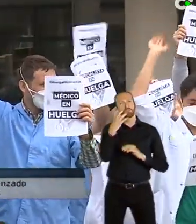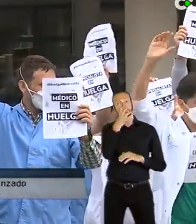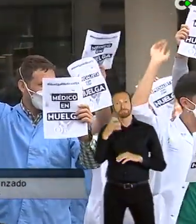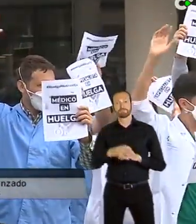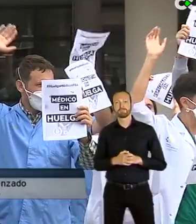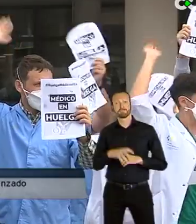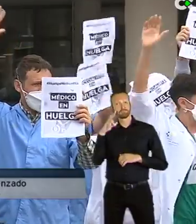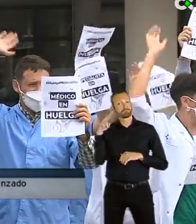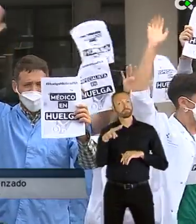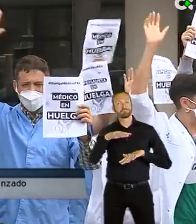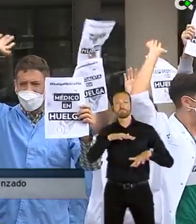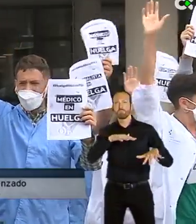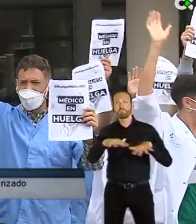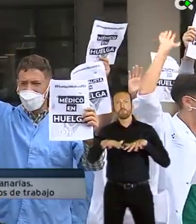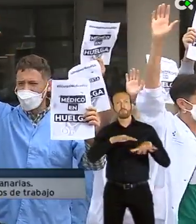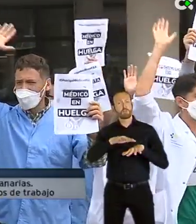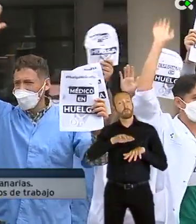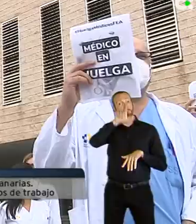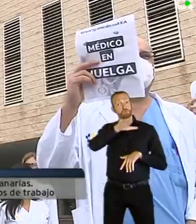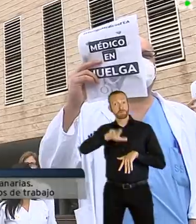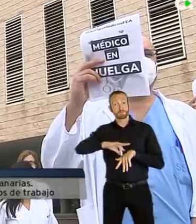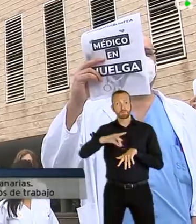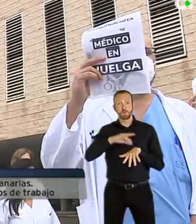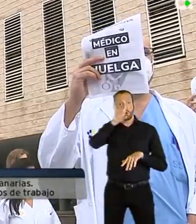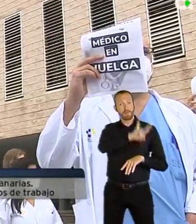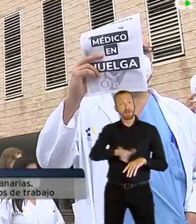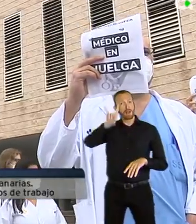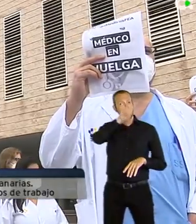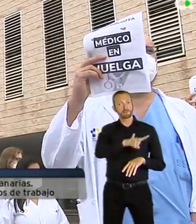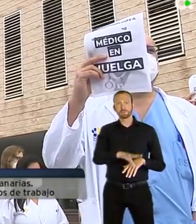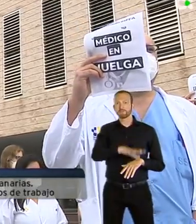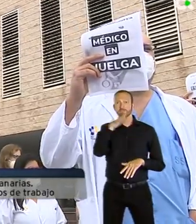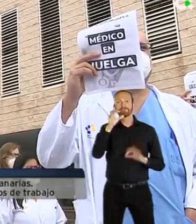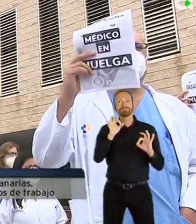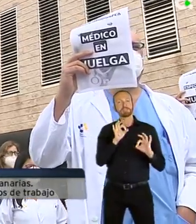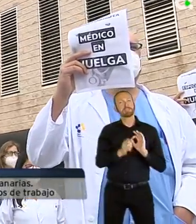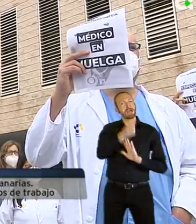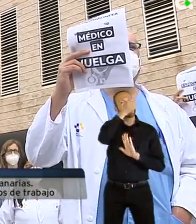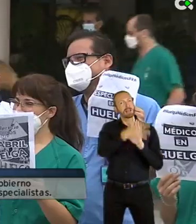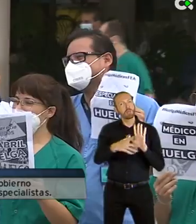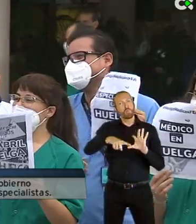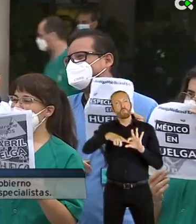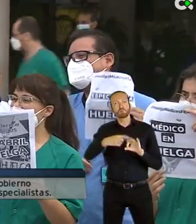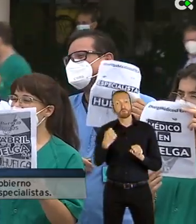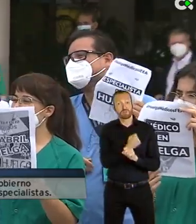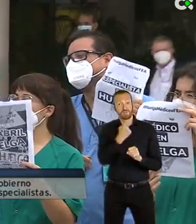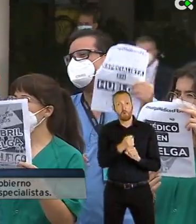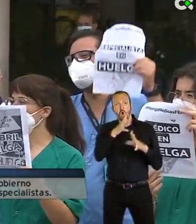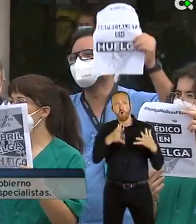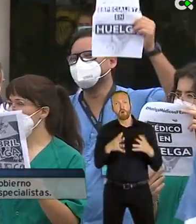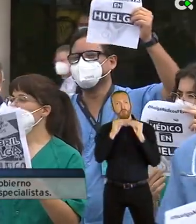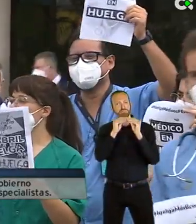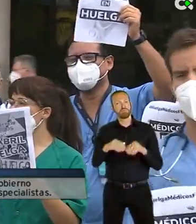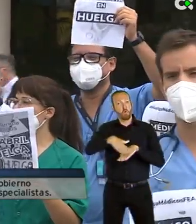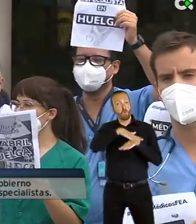De esta forma han comenzado las movilizaciones del colectivo médico en Canarias. Rechazan la relación de puestos de trabajo que está elaborando el